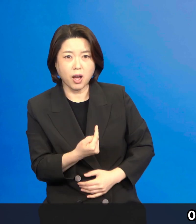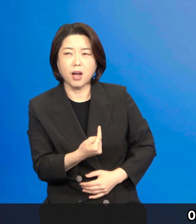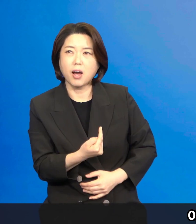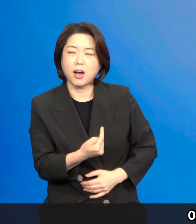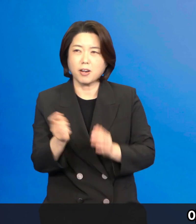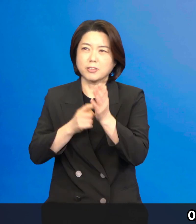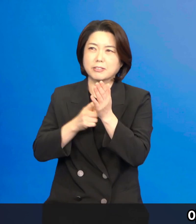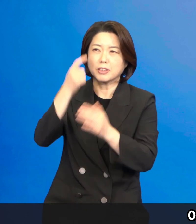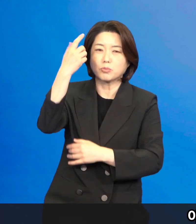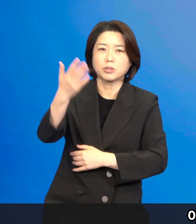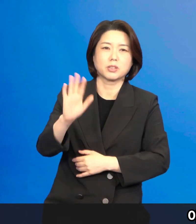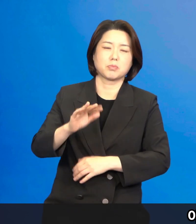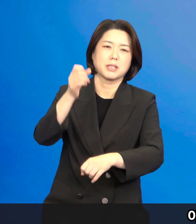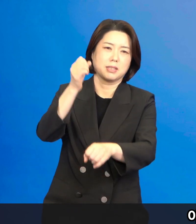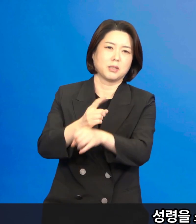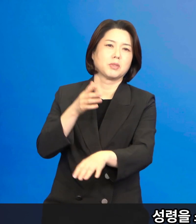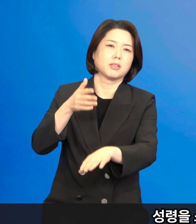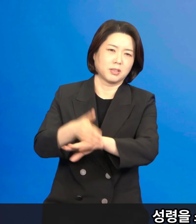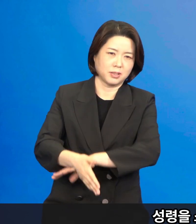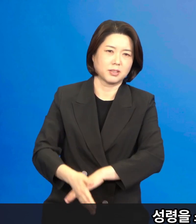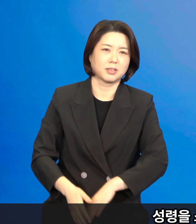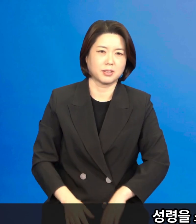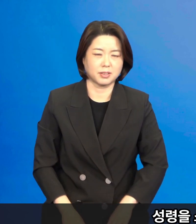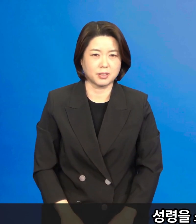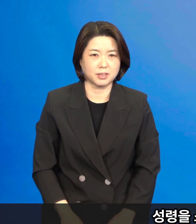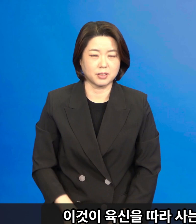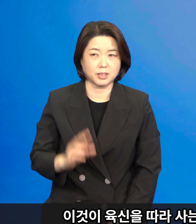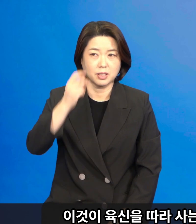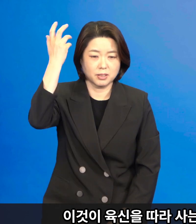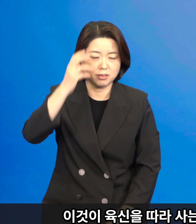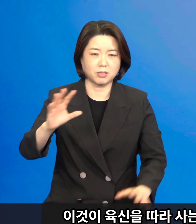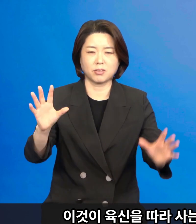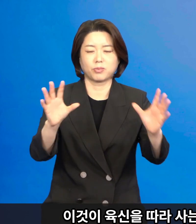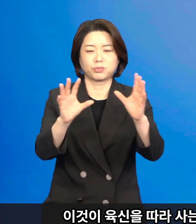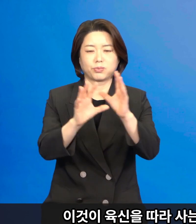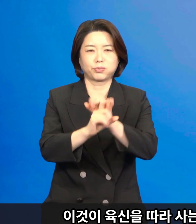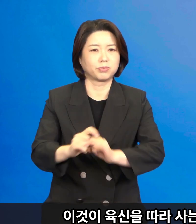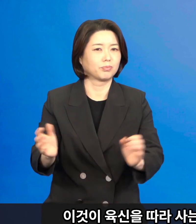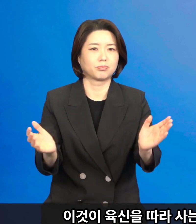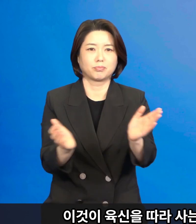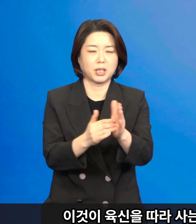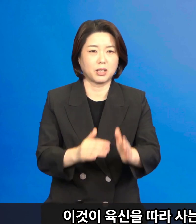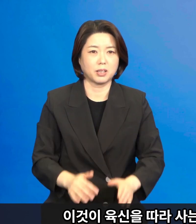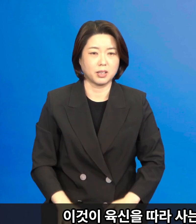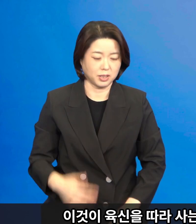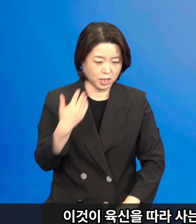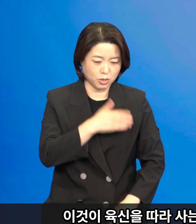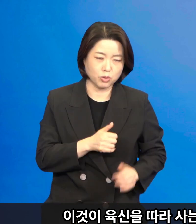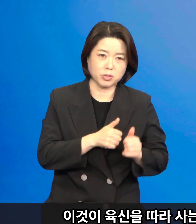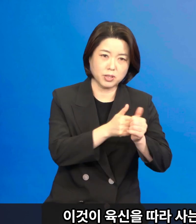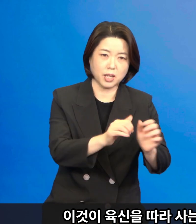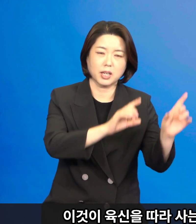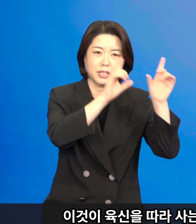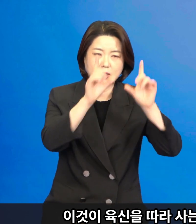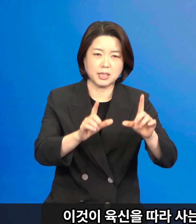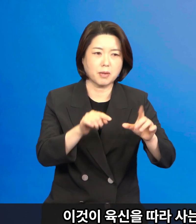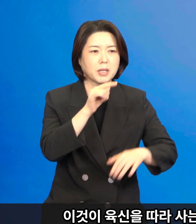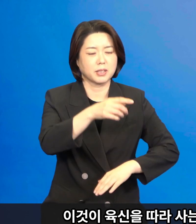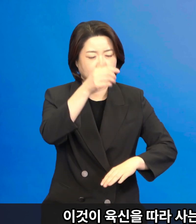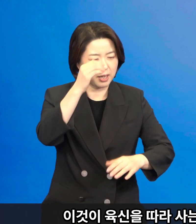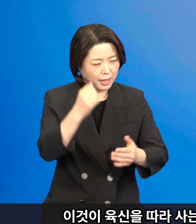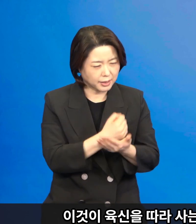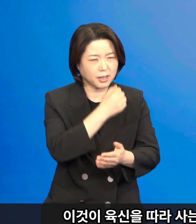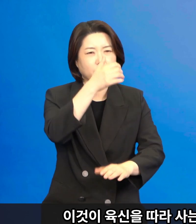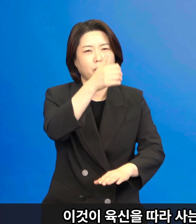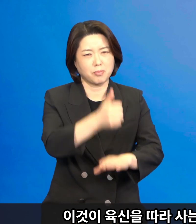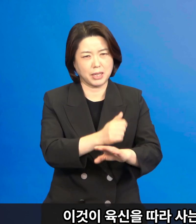이미 늦었어요. 성령을 소멸했던 것입니다. 이것이 육신을 따라 사는 삶의 안타까운